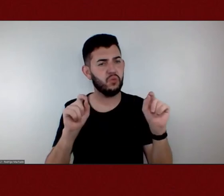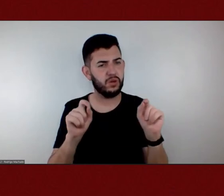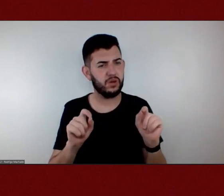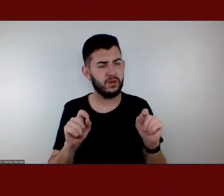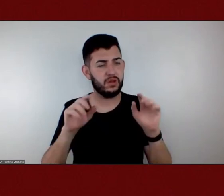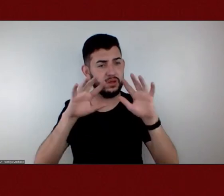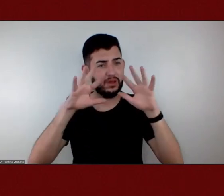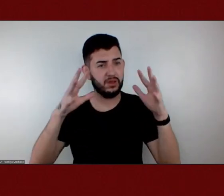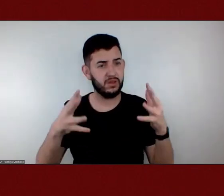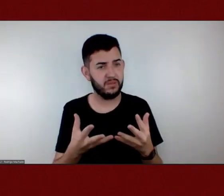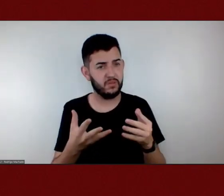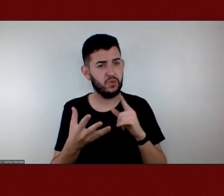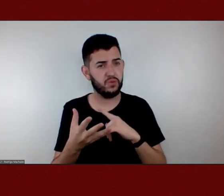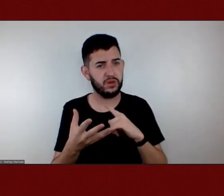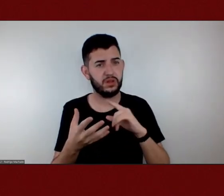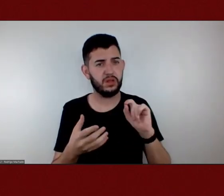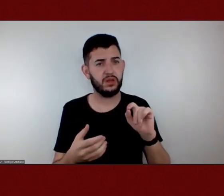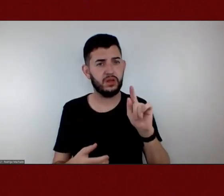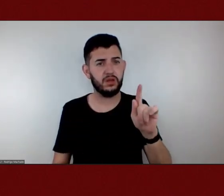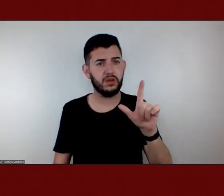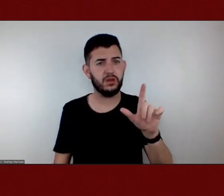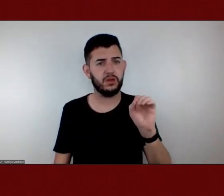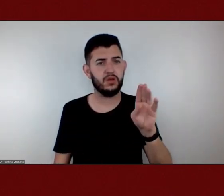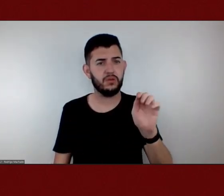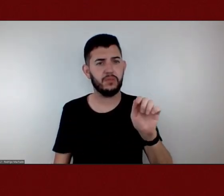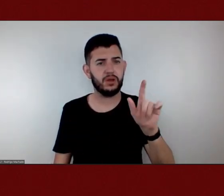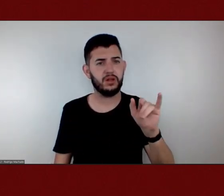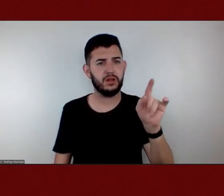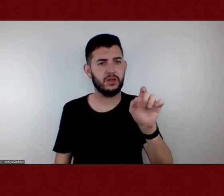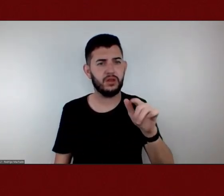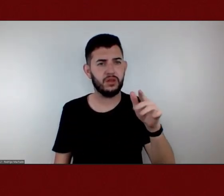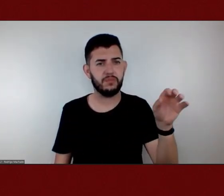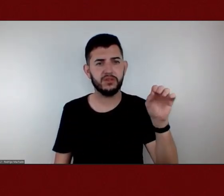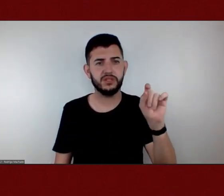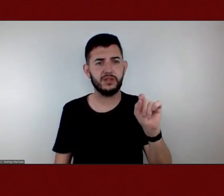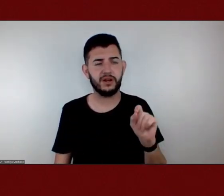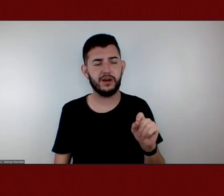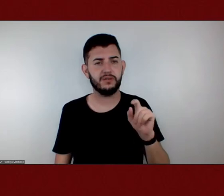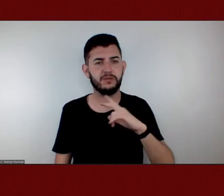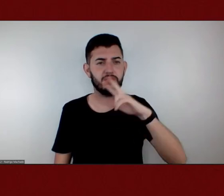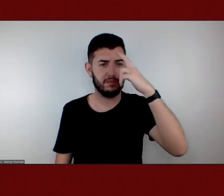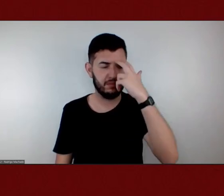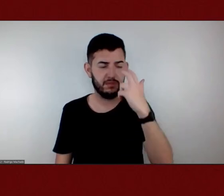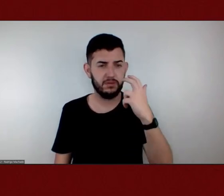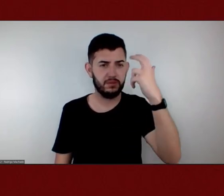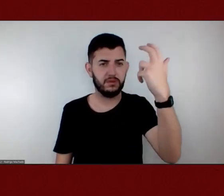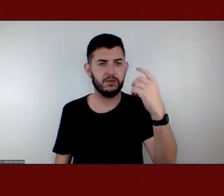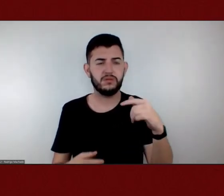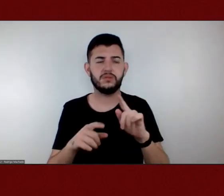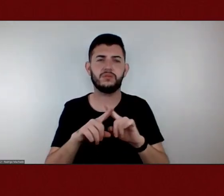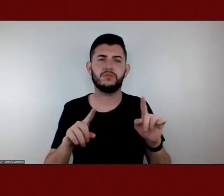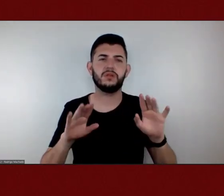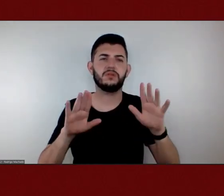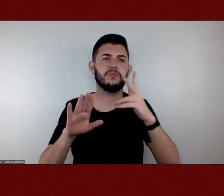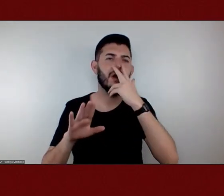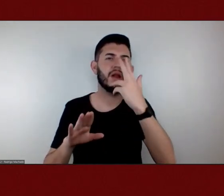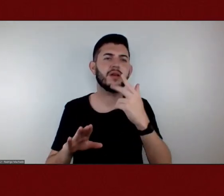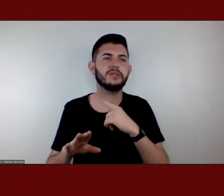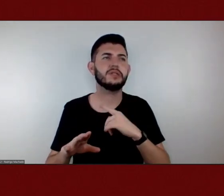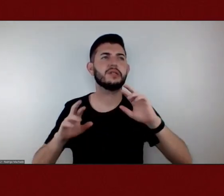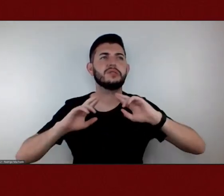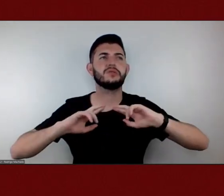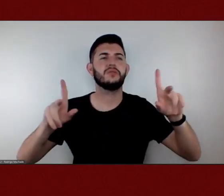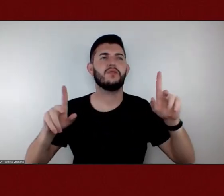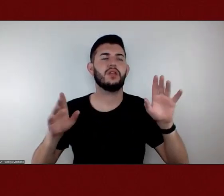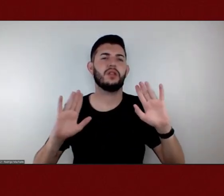de interação entre culturas, de um processo que efetivamente é bem distinto, não do ponto